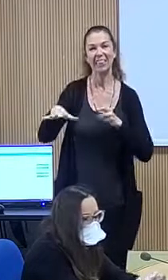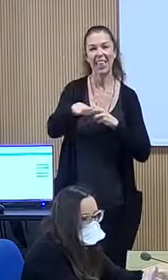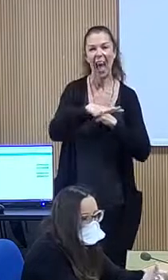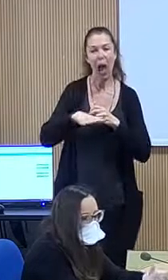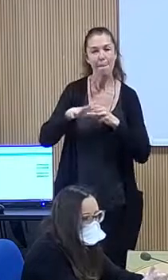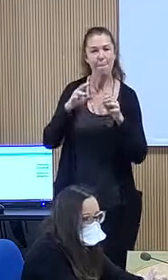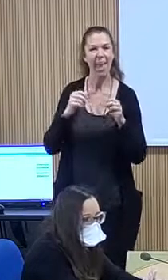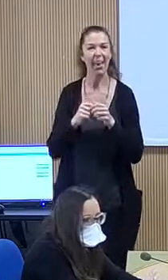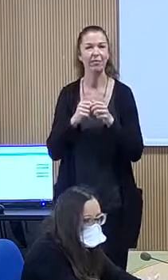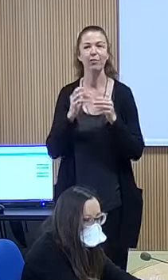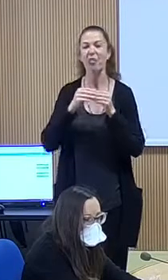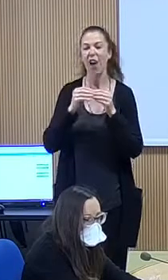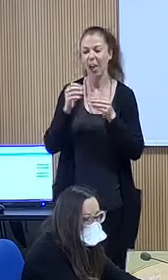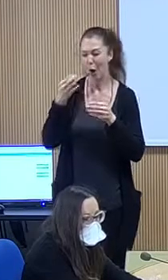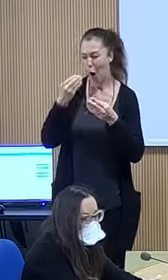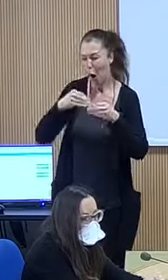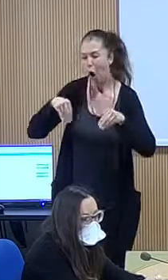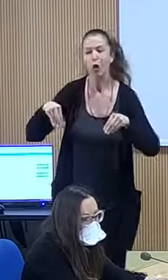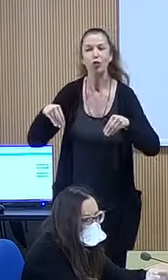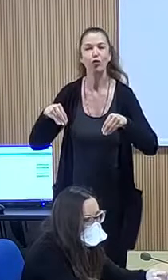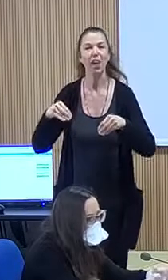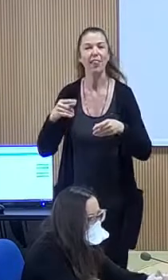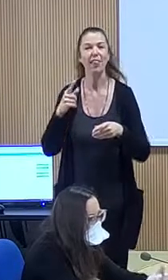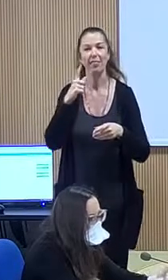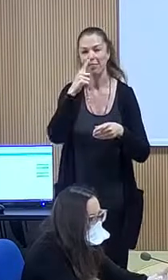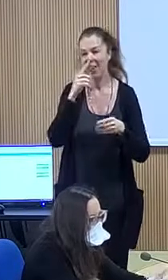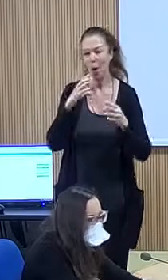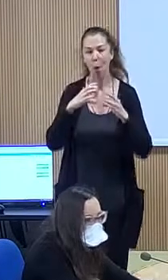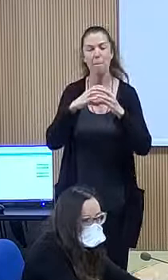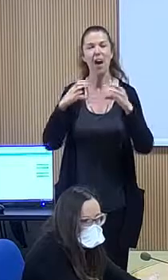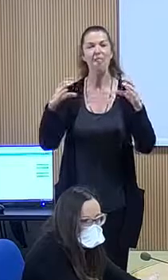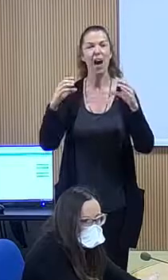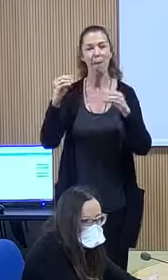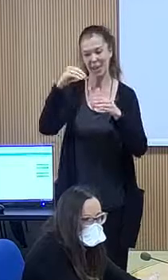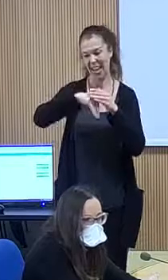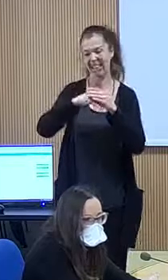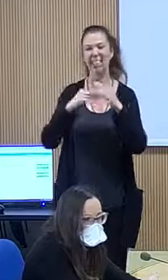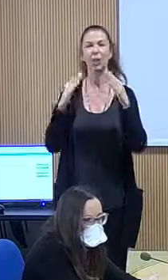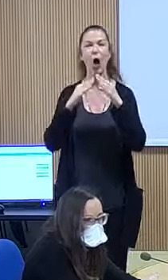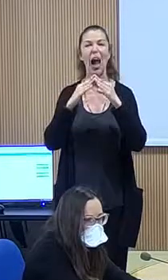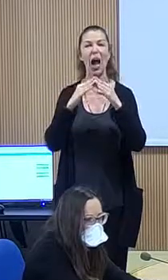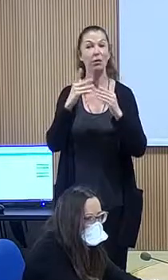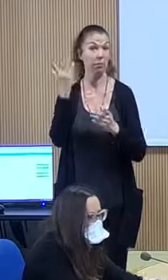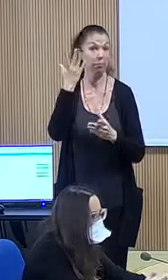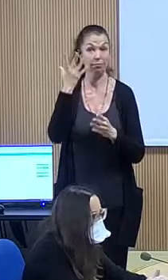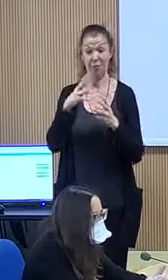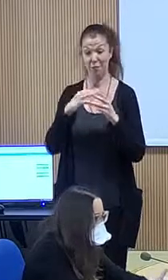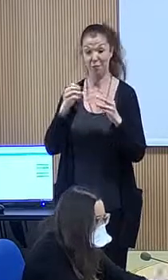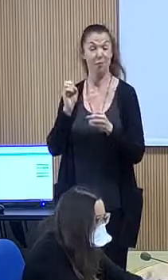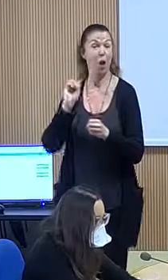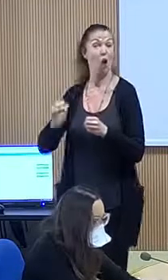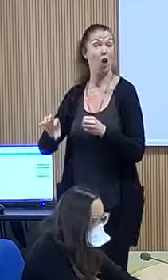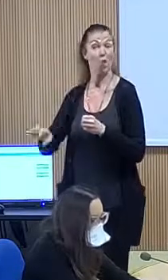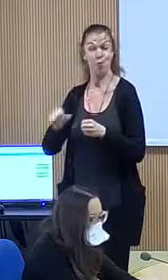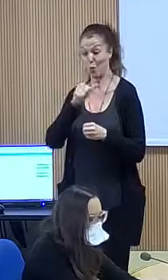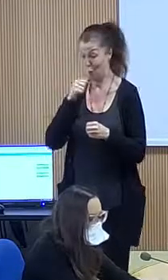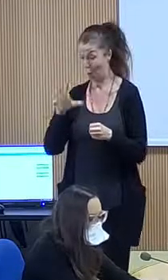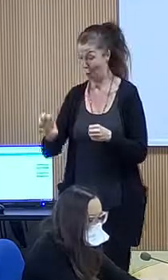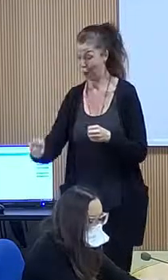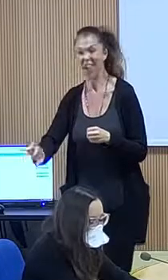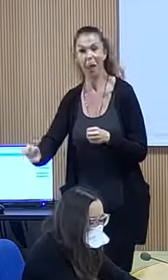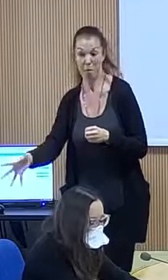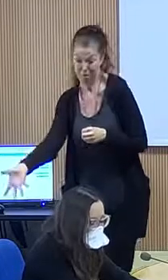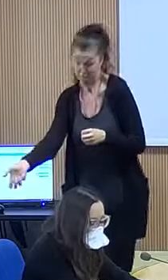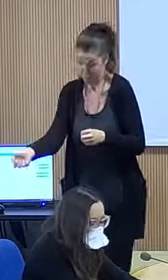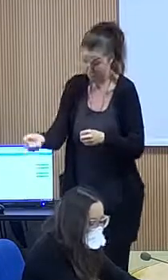con appunto con la fabbrica che abbiamo comunque in casa che la fabbrica dei rifiuti quindi utilizzando i rifiuti che andrebbero comunque buttati